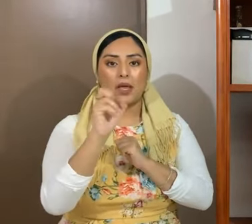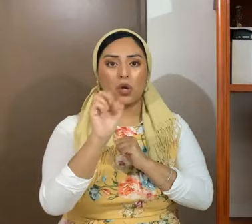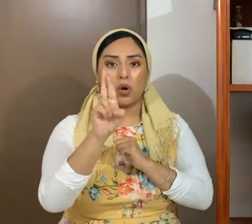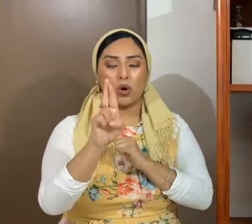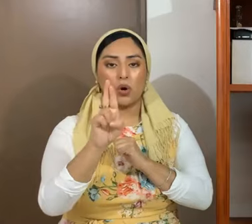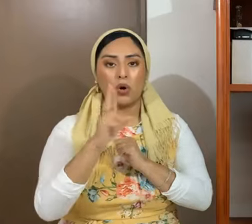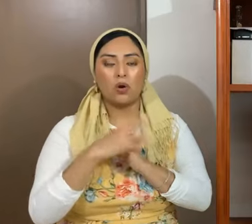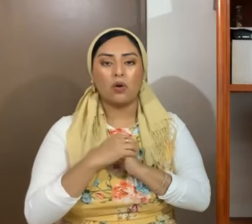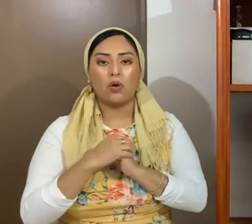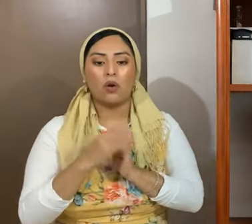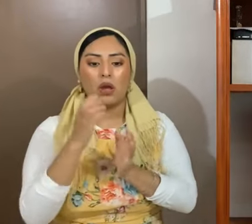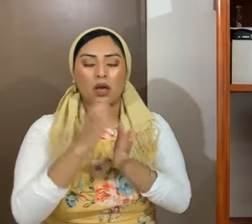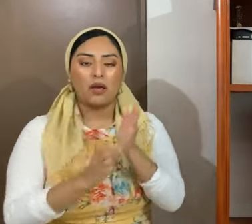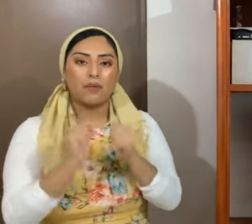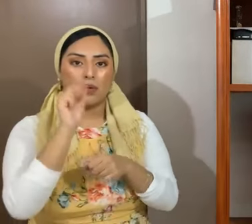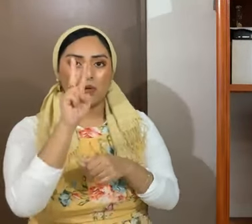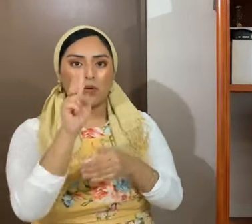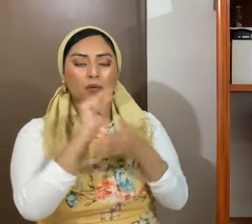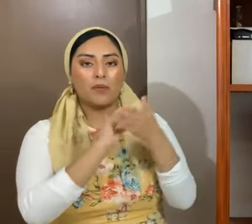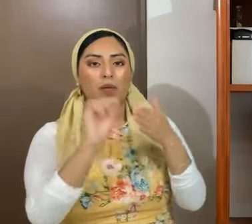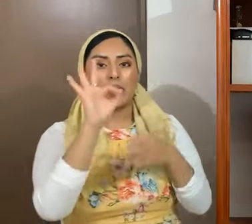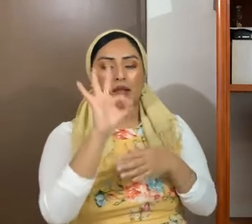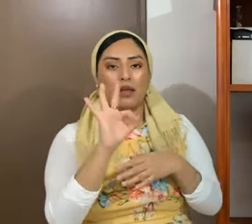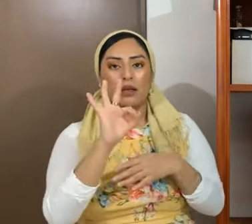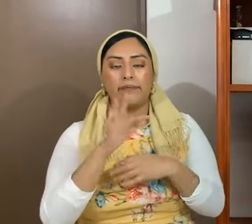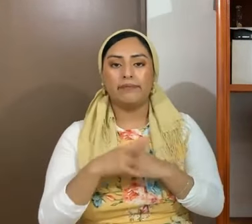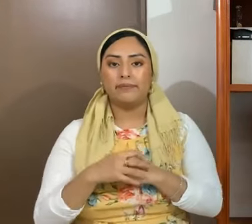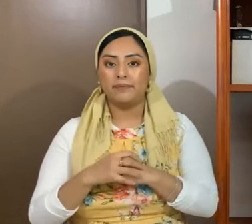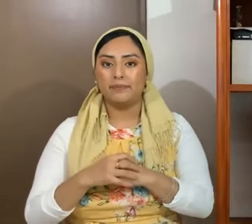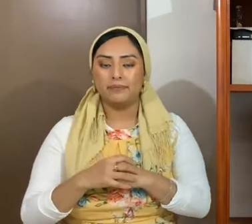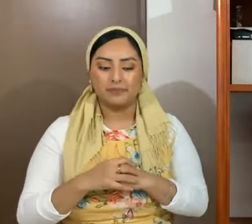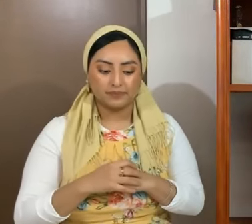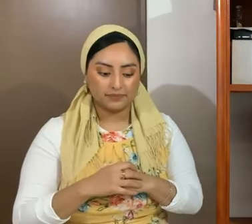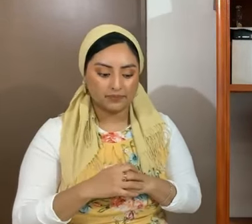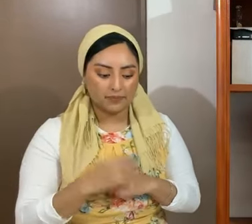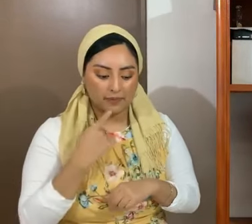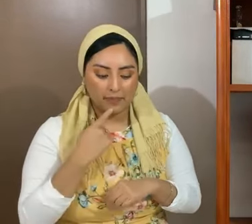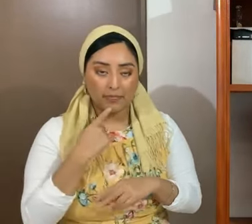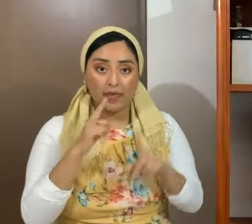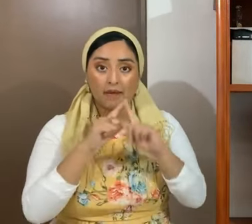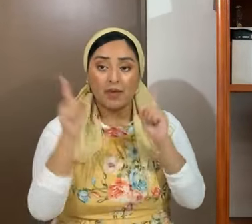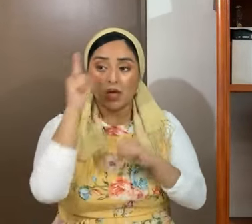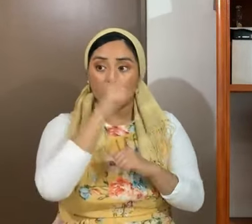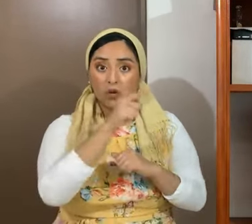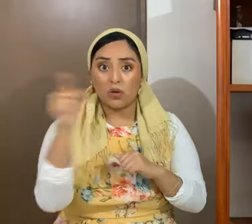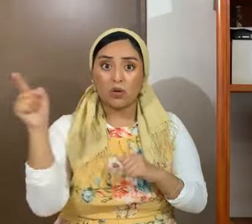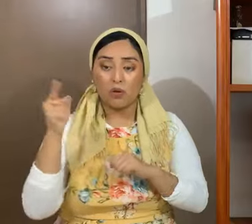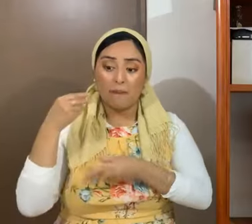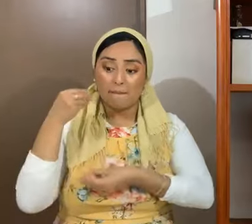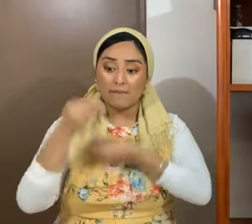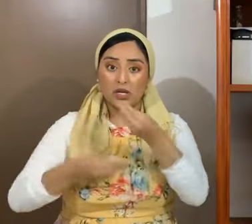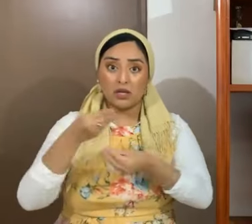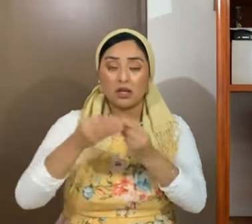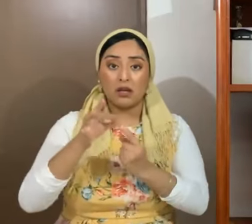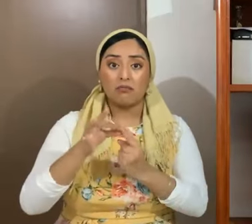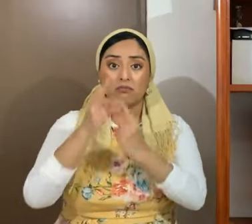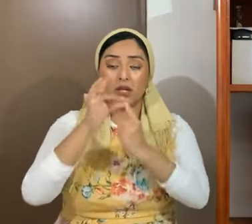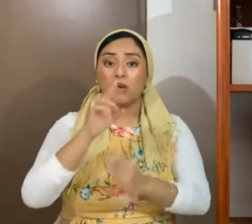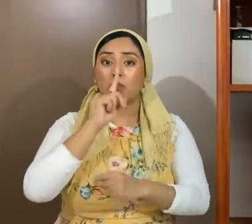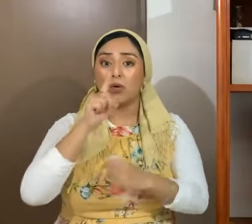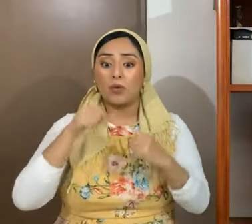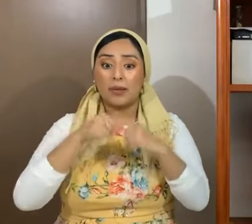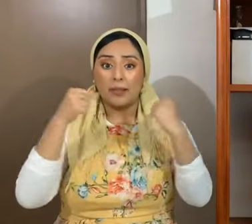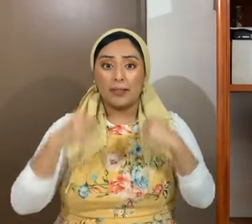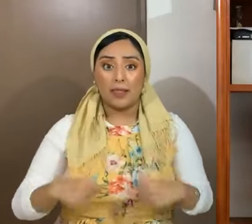de Pedro, capítulo 2, verso 9. Dice más, vosotros sois linaje escogido, real que